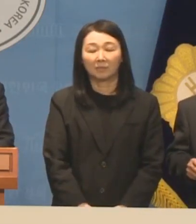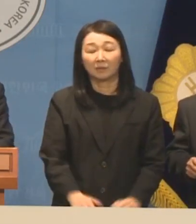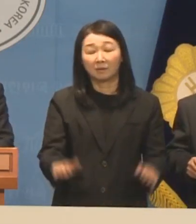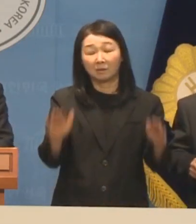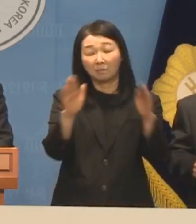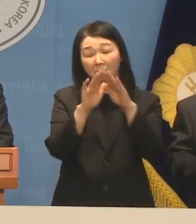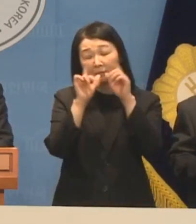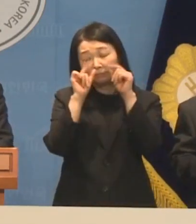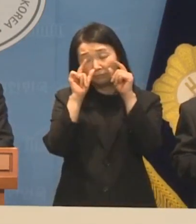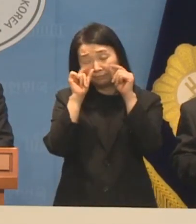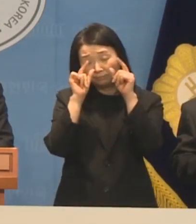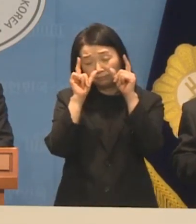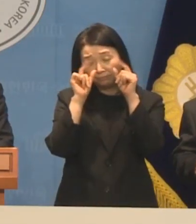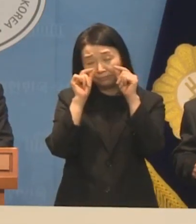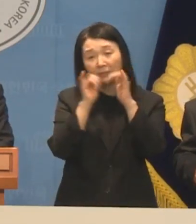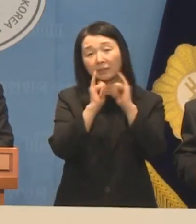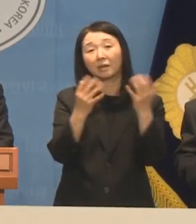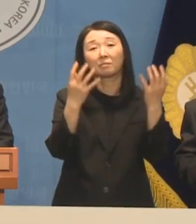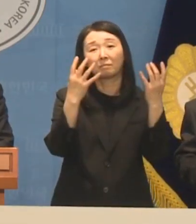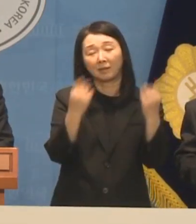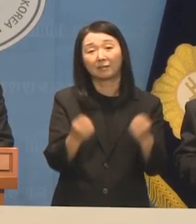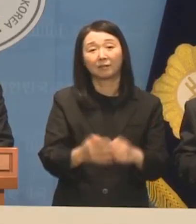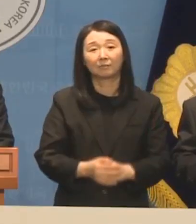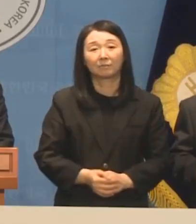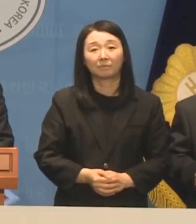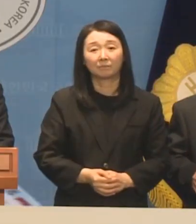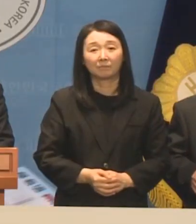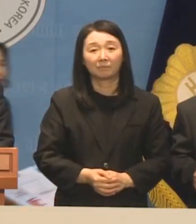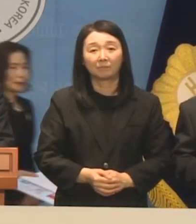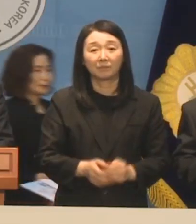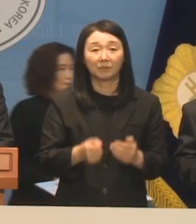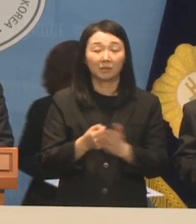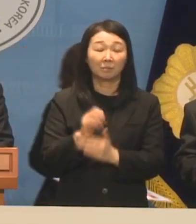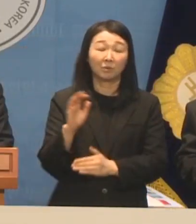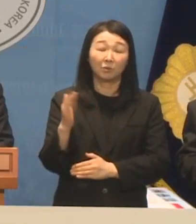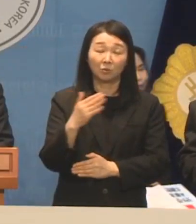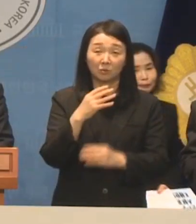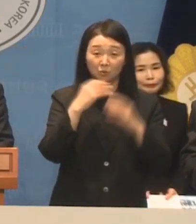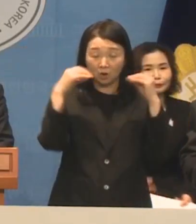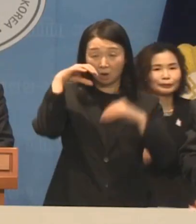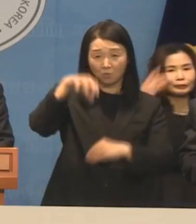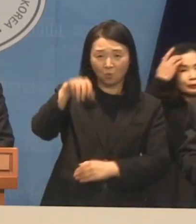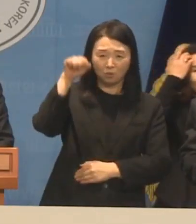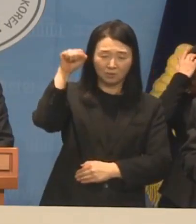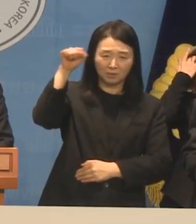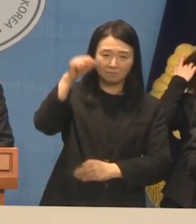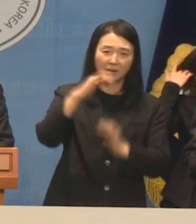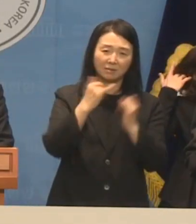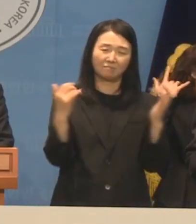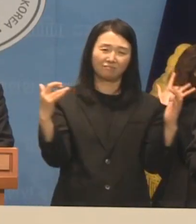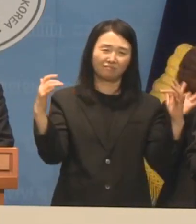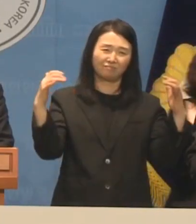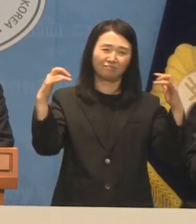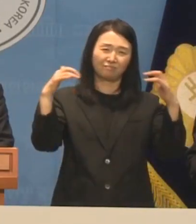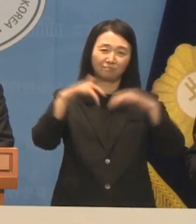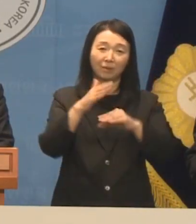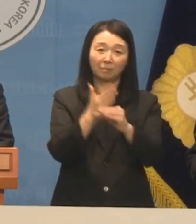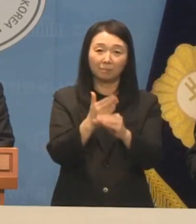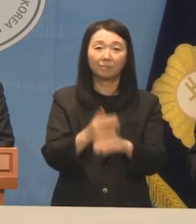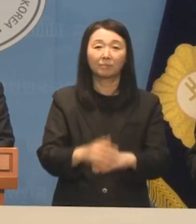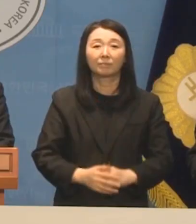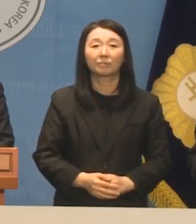이루는 시민들도 많이 계십니다. 그렇기 때문에 최근에 광화문 집회에 나날이 인파가 늘어나고 있는 것